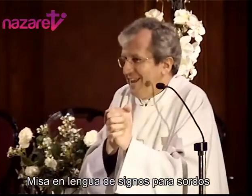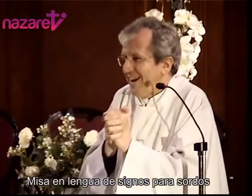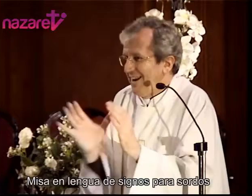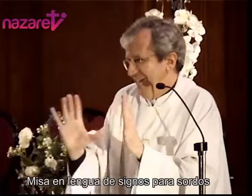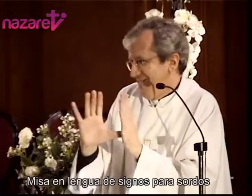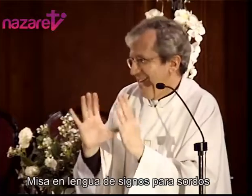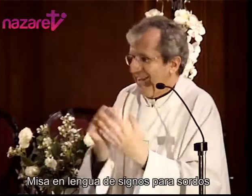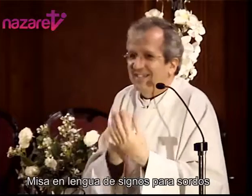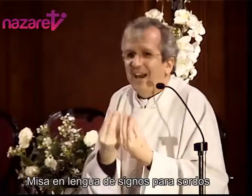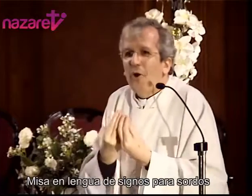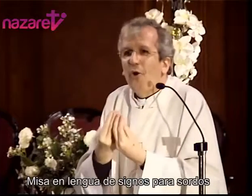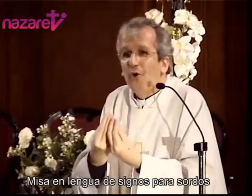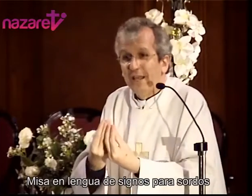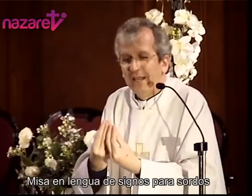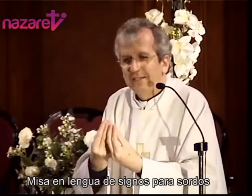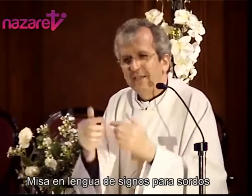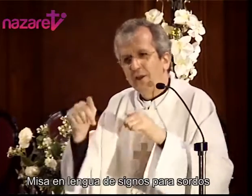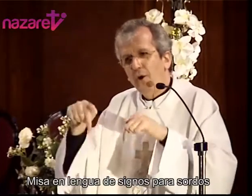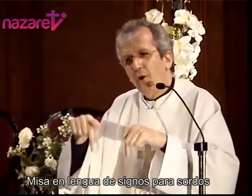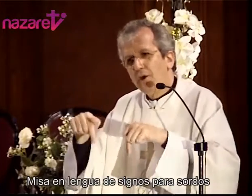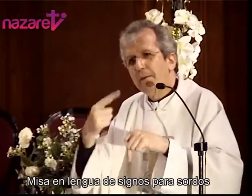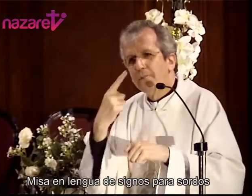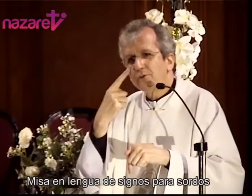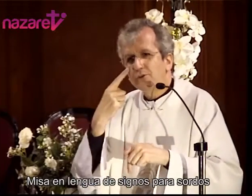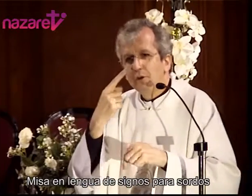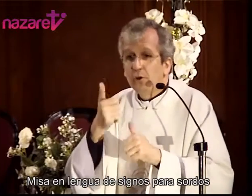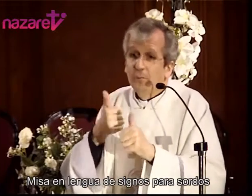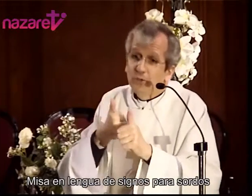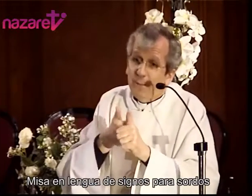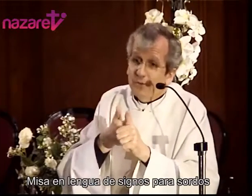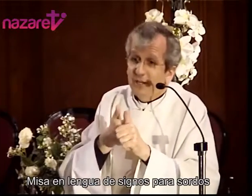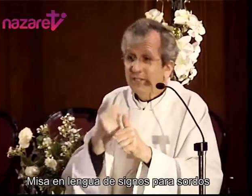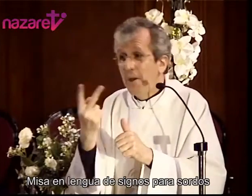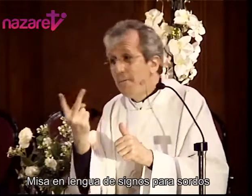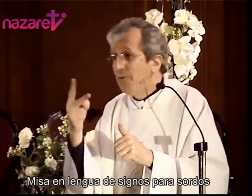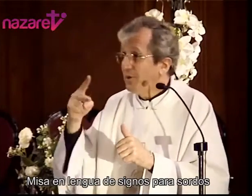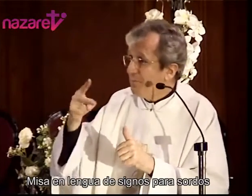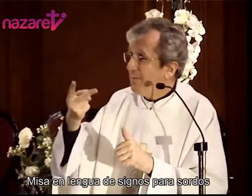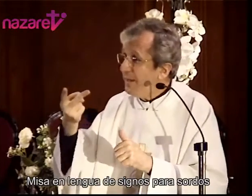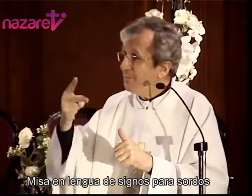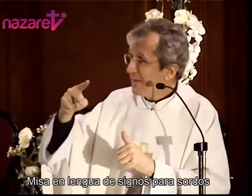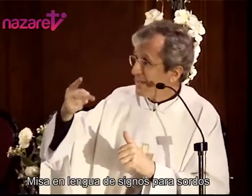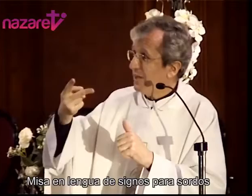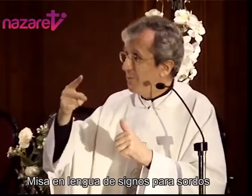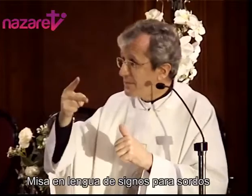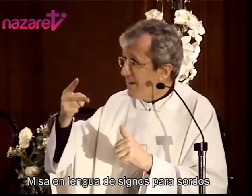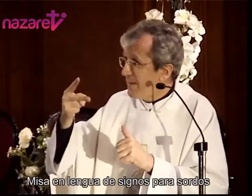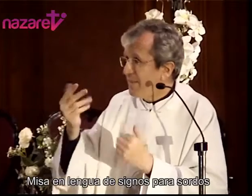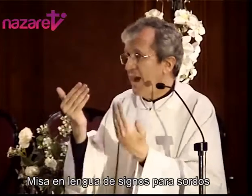tenerla cerca, estar con ella. Es decir, hoy vemos cómo los apóstoles pudieron vivir esa doble experiencia.